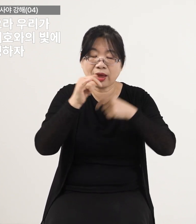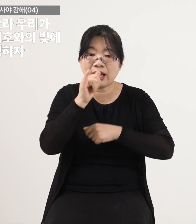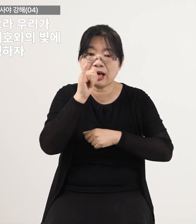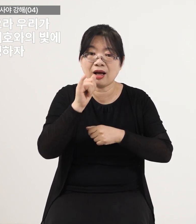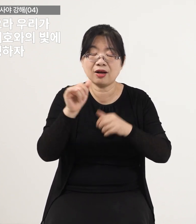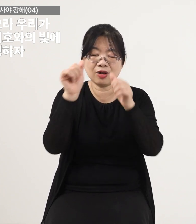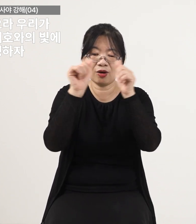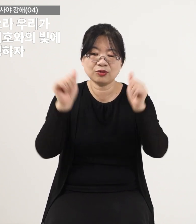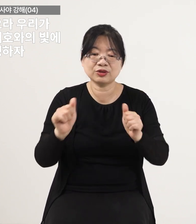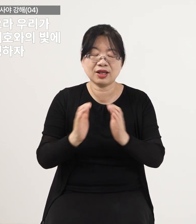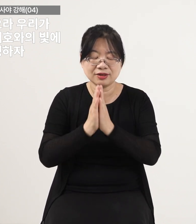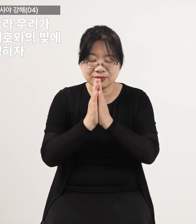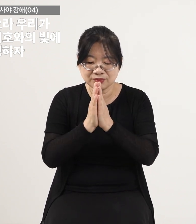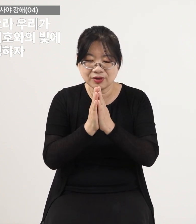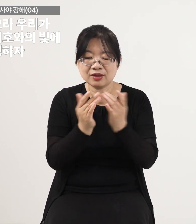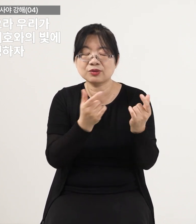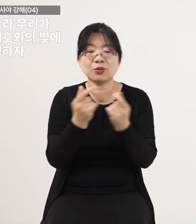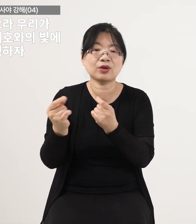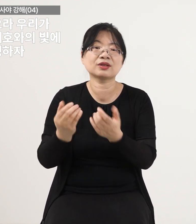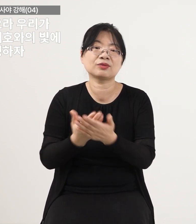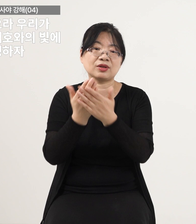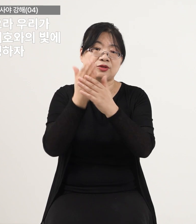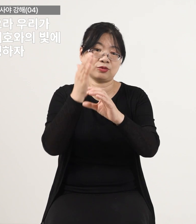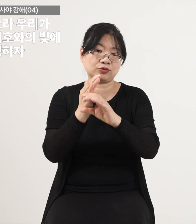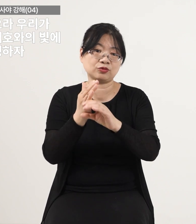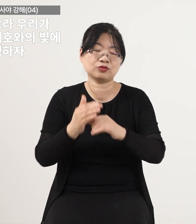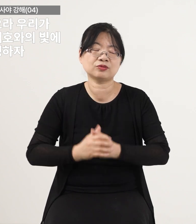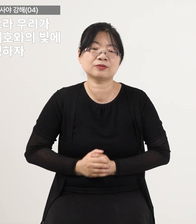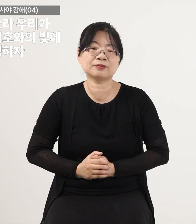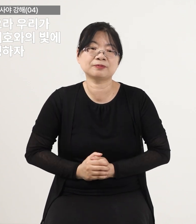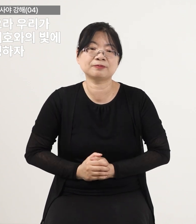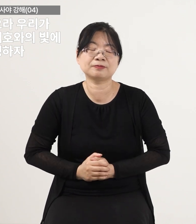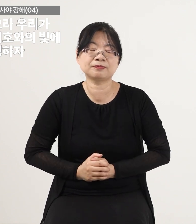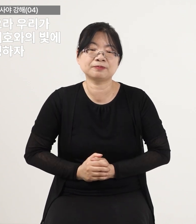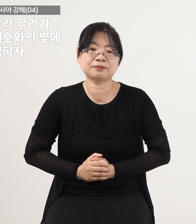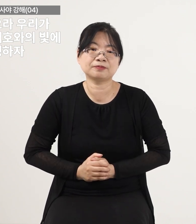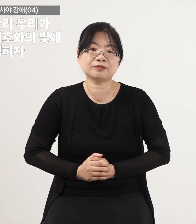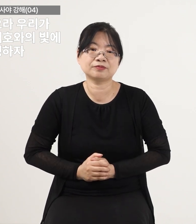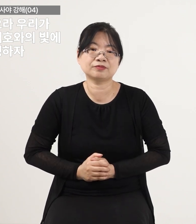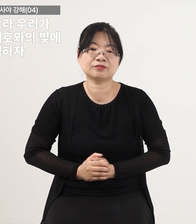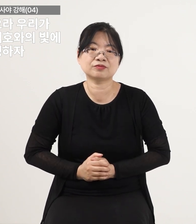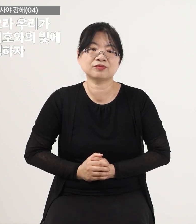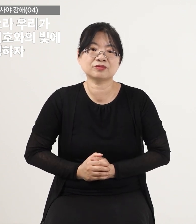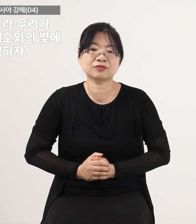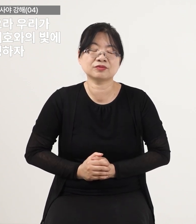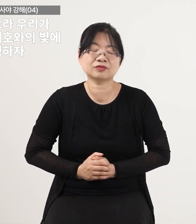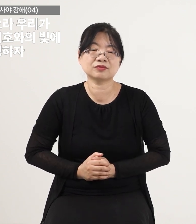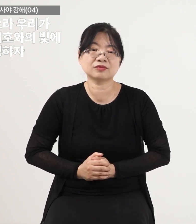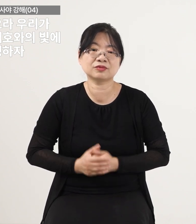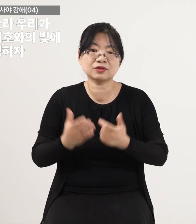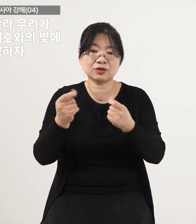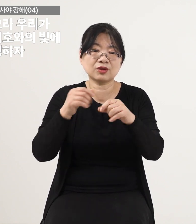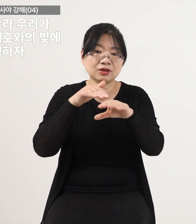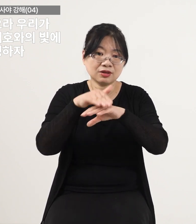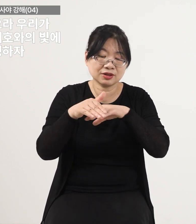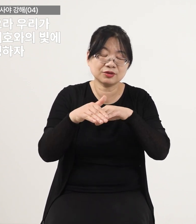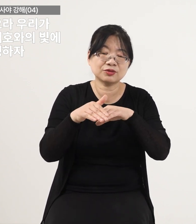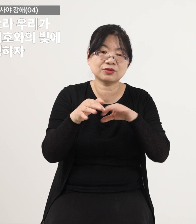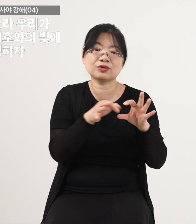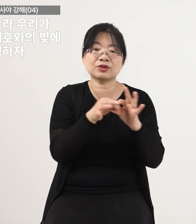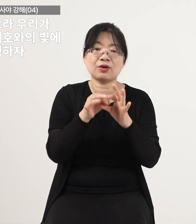우상 숭배도 같이 발전을 합니다. 꼭 그렇게 공식이 돼